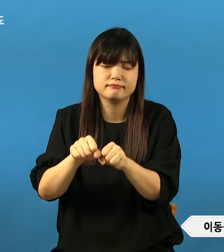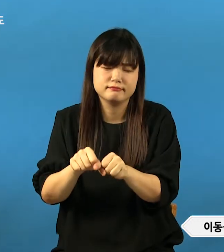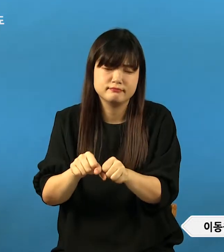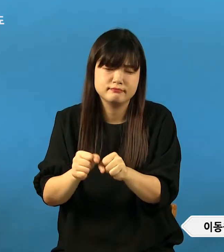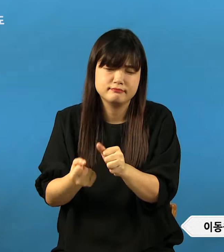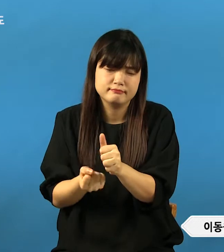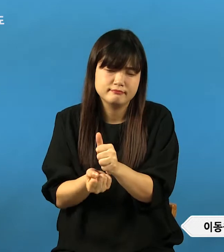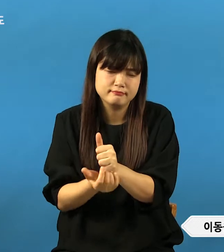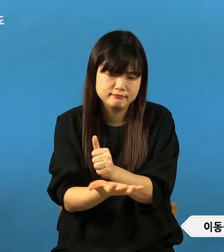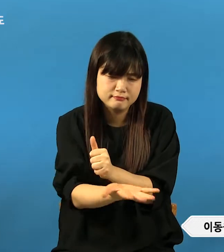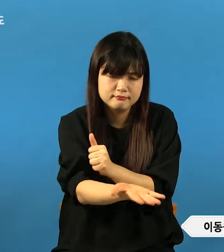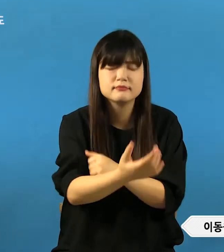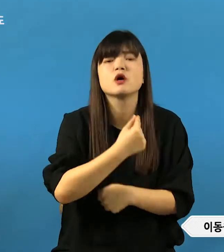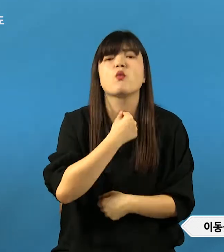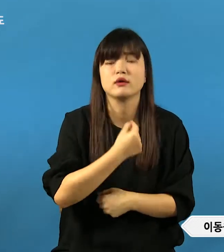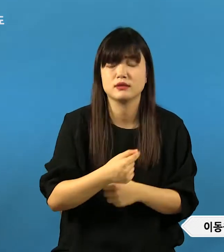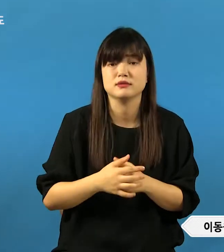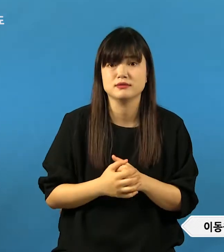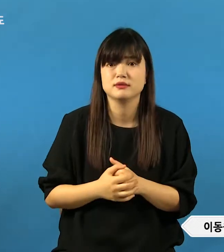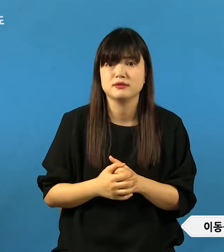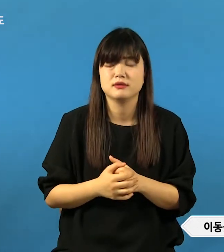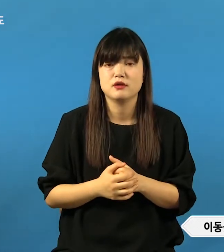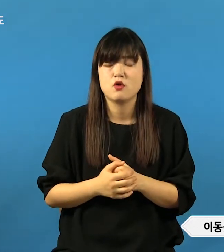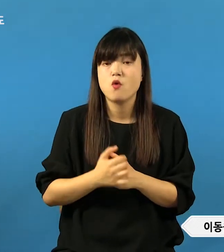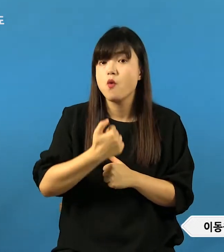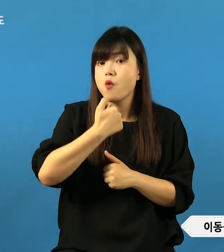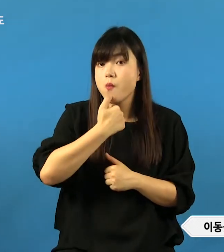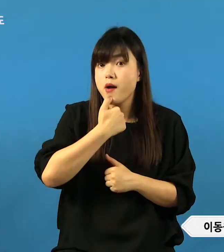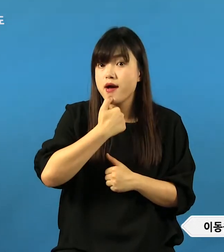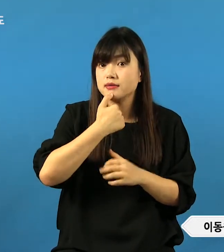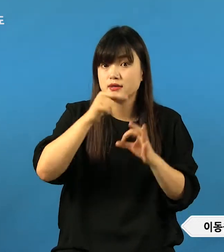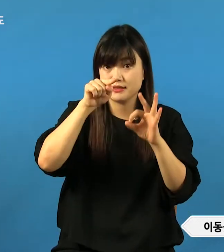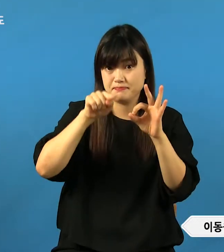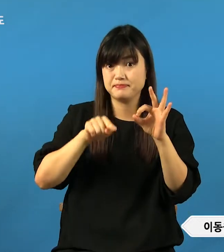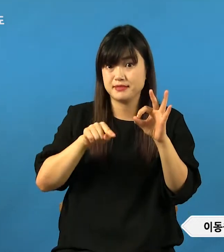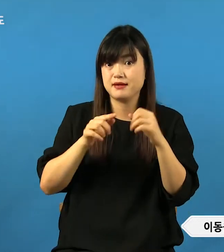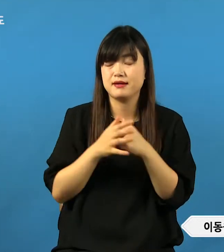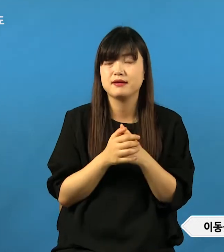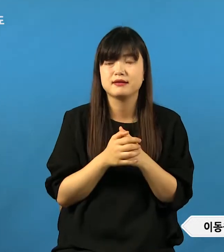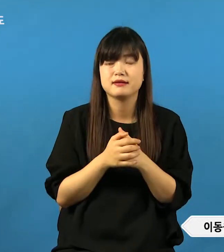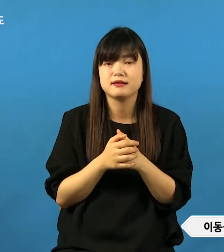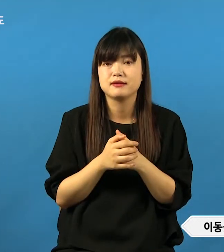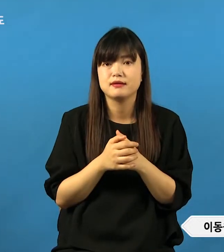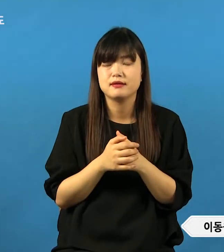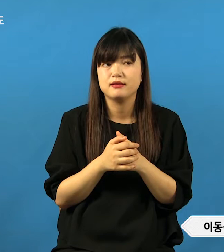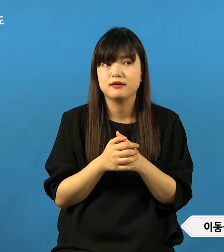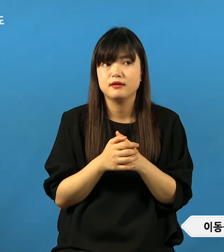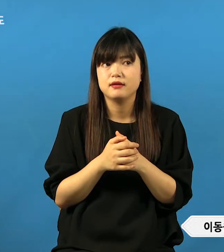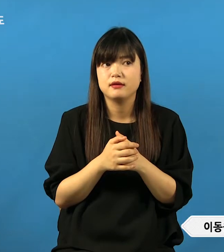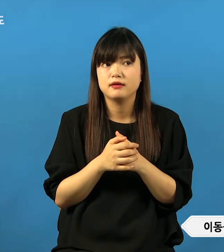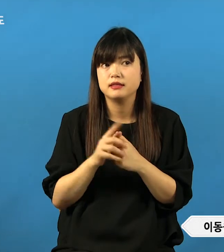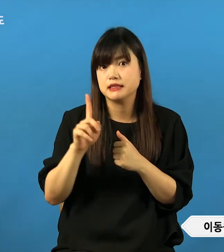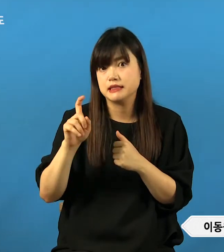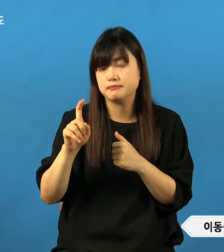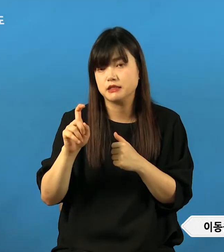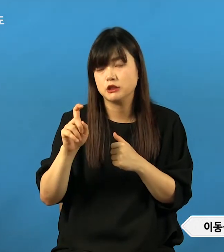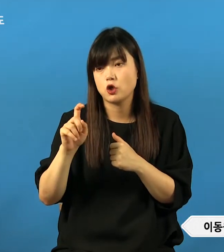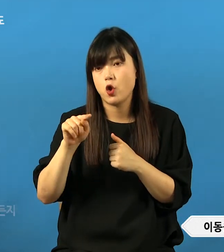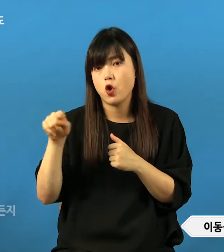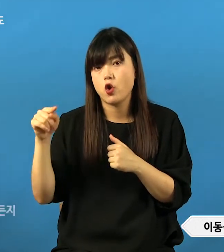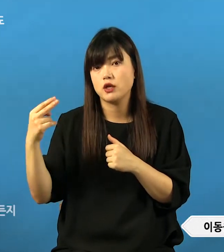수 있도록. 자, 로마서 10장, 우리가 로마서 9장이 본문인데 쭉 읽어 내려가면 10장 이제